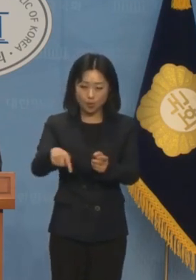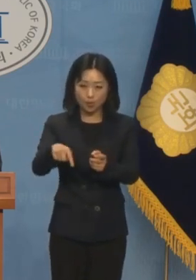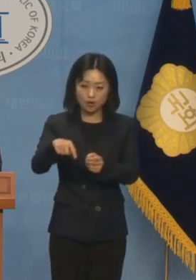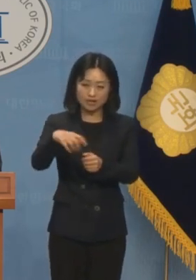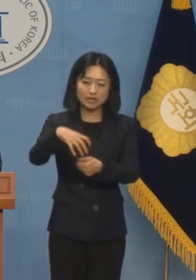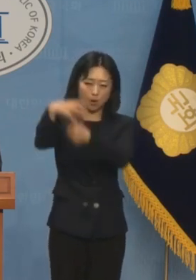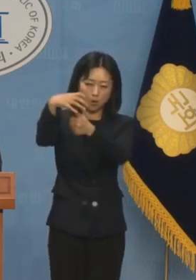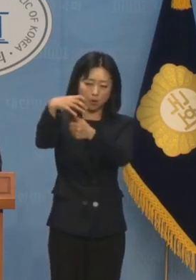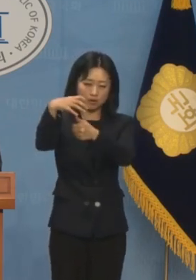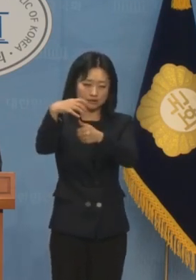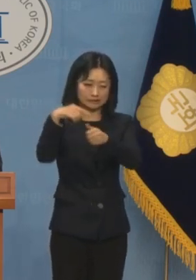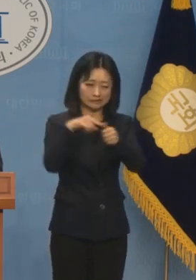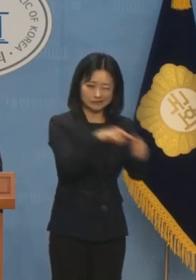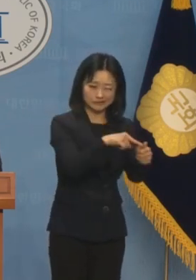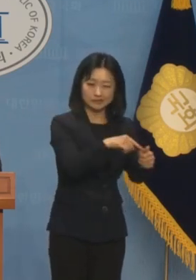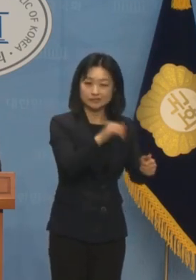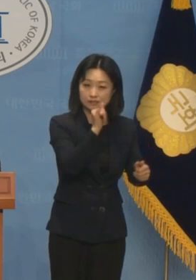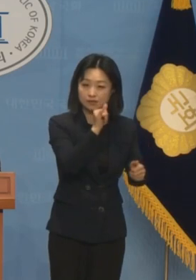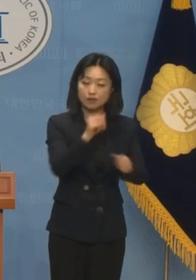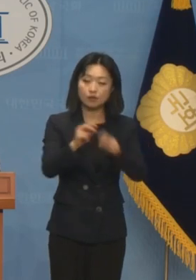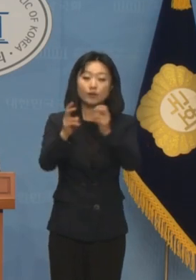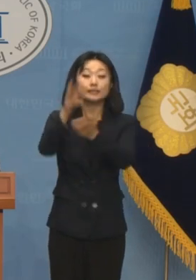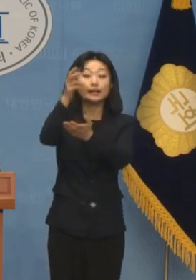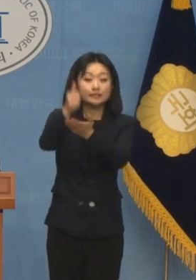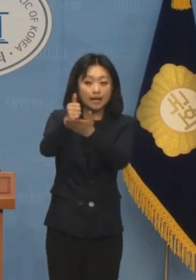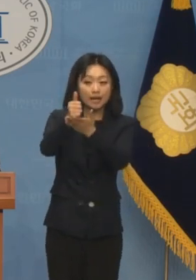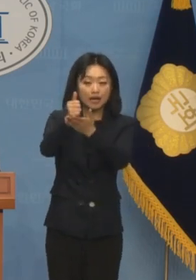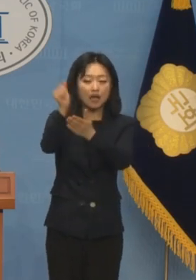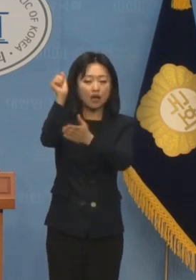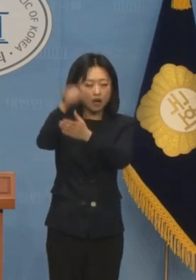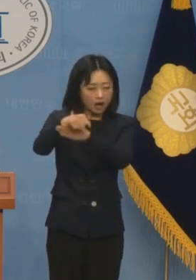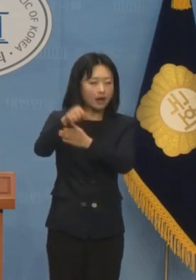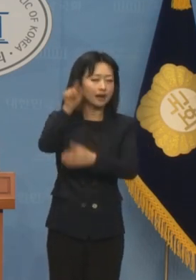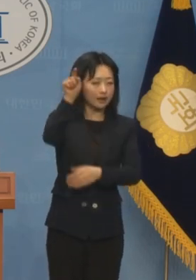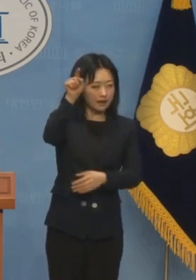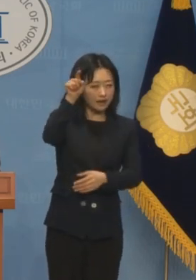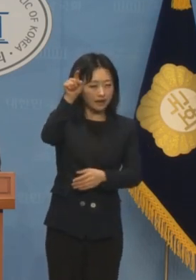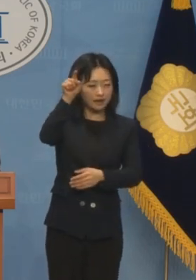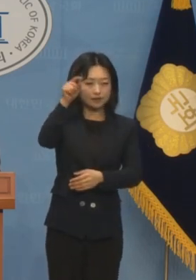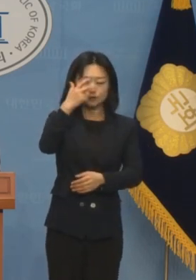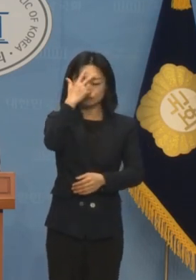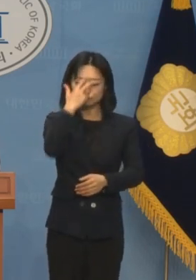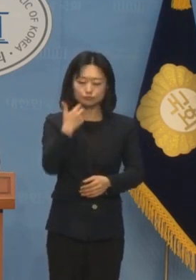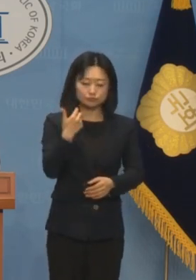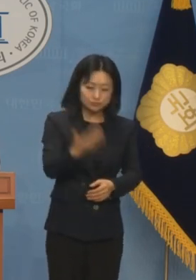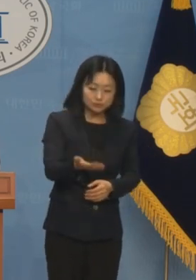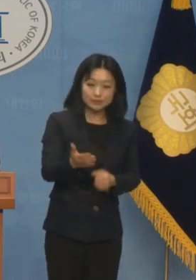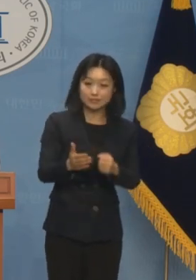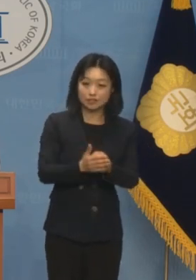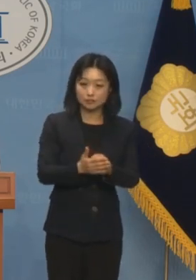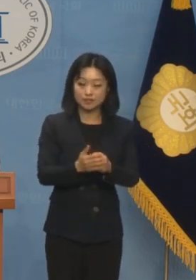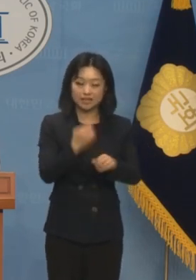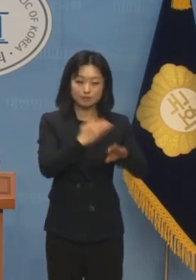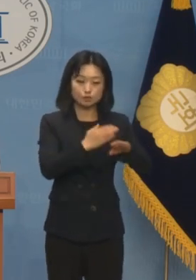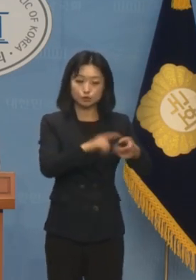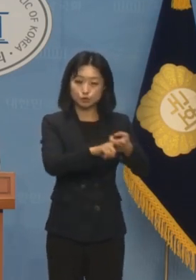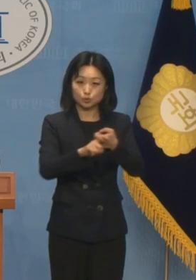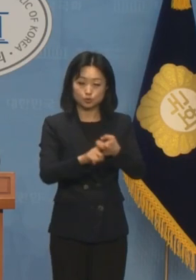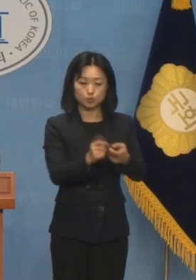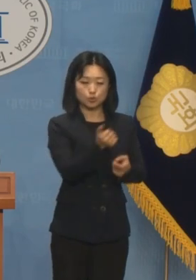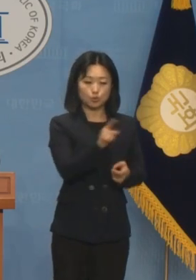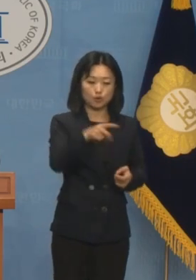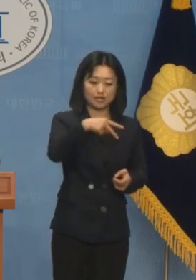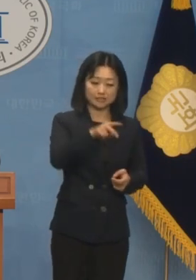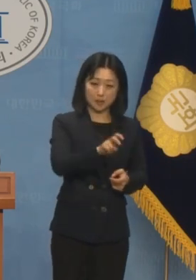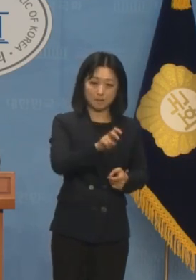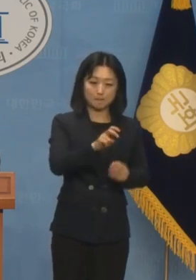허 회장의 승인과 묵인이 있어야 가능한 일입니다. 이로 인해 민주노총 화섬노조 파리바게트